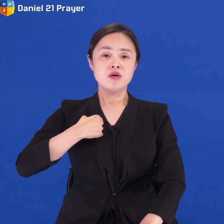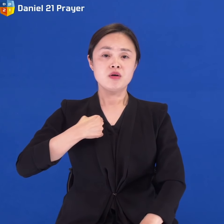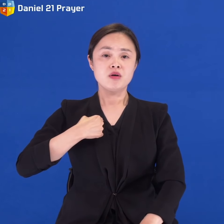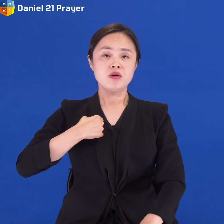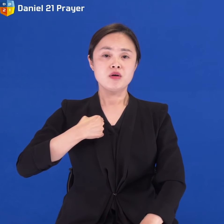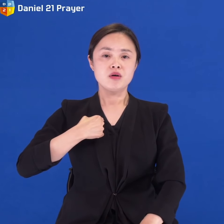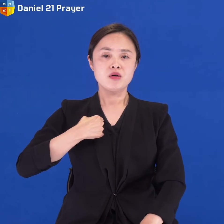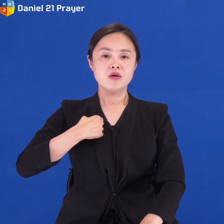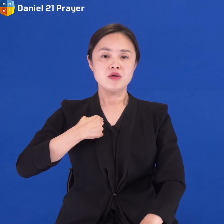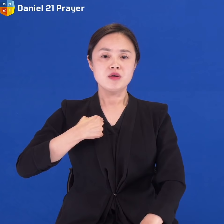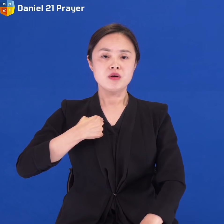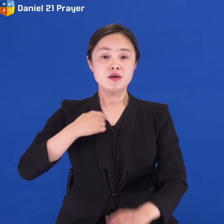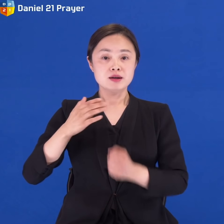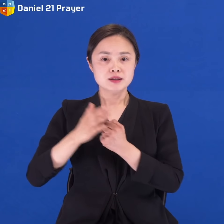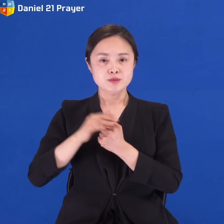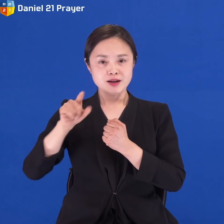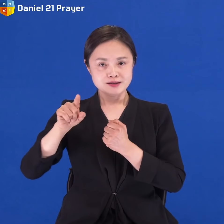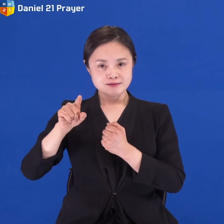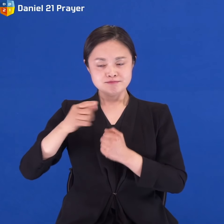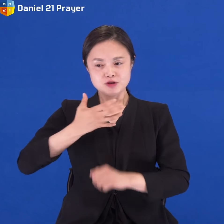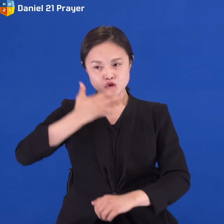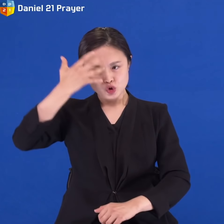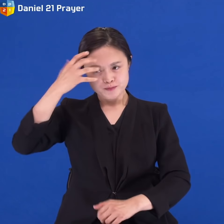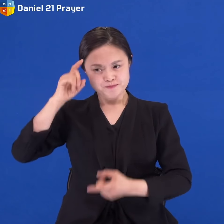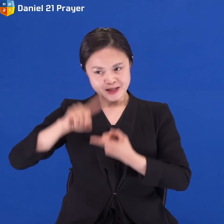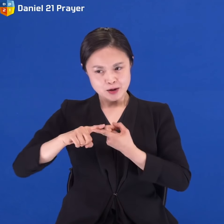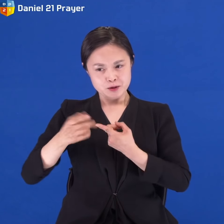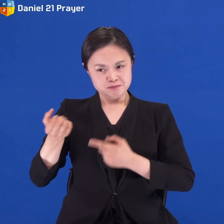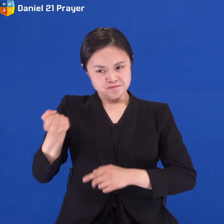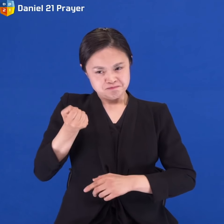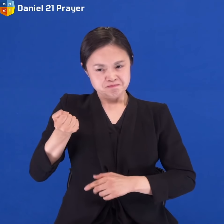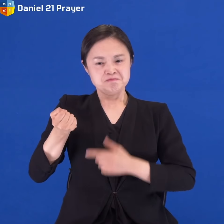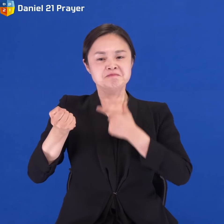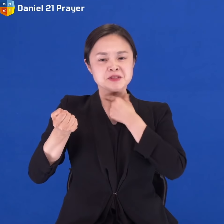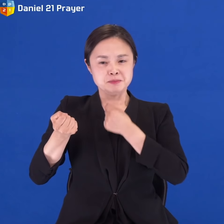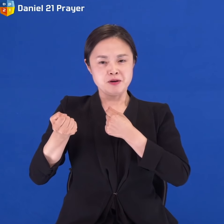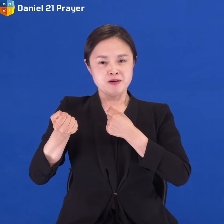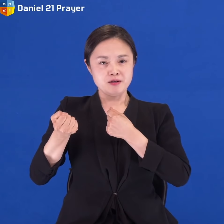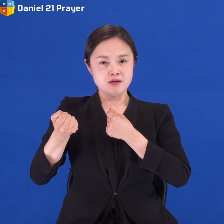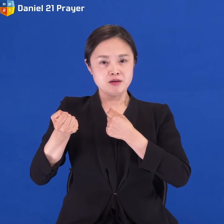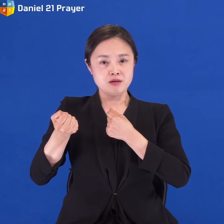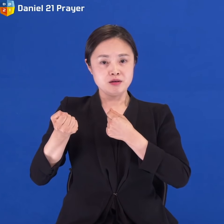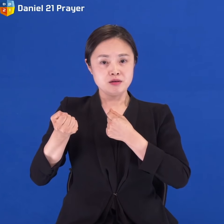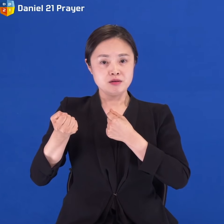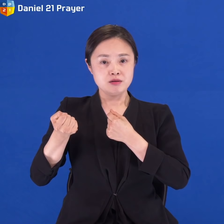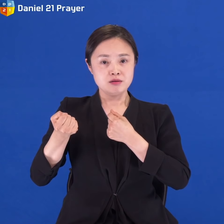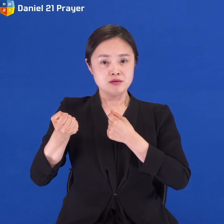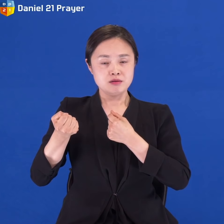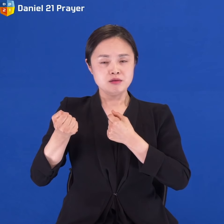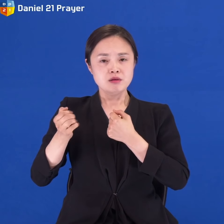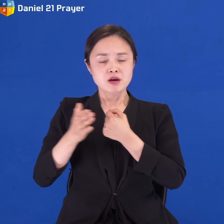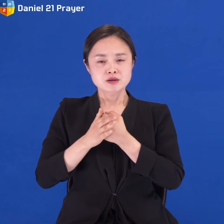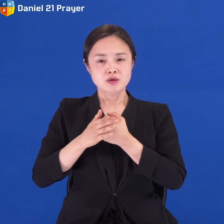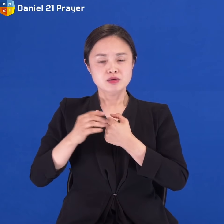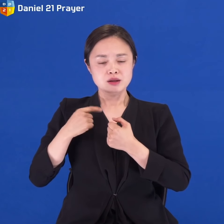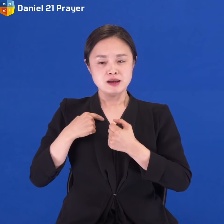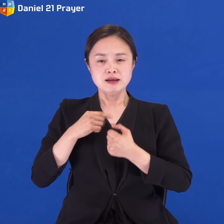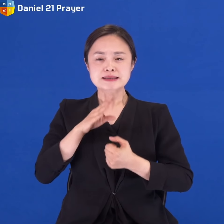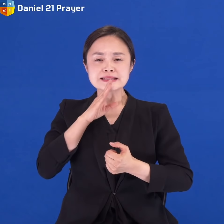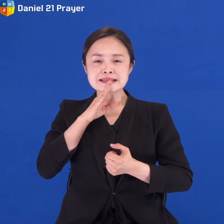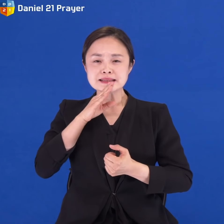가면을 벗을 용기가 나지 않았기 때문에 예수님을 믿는다는 것이 참 힘들었거든요. 그런데 제가